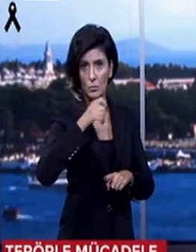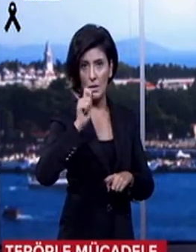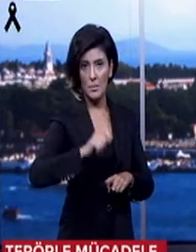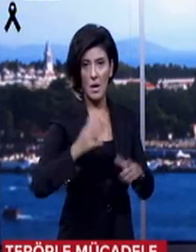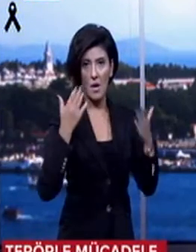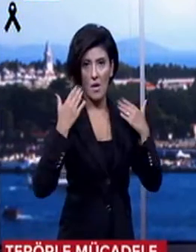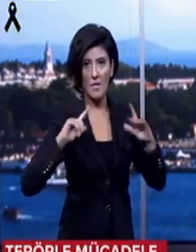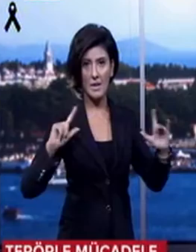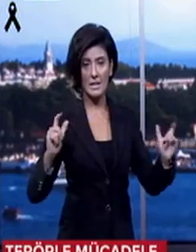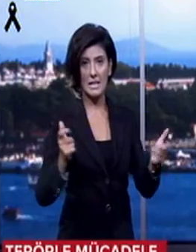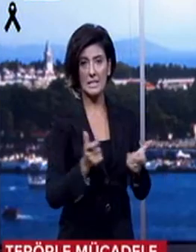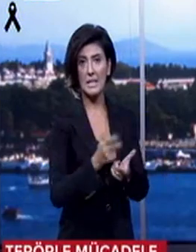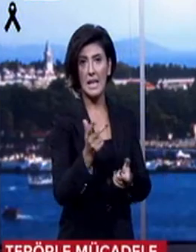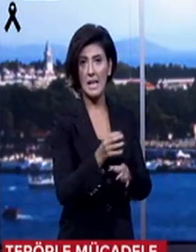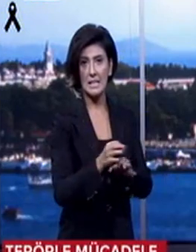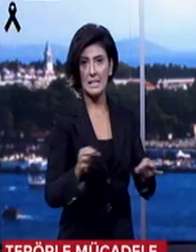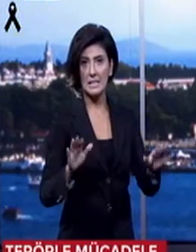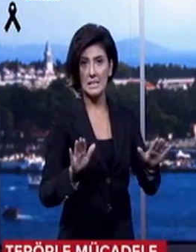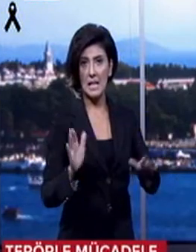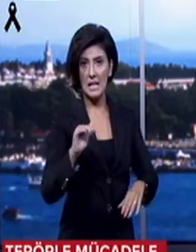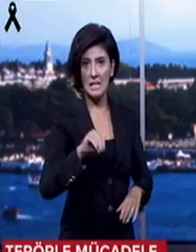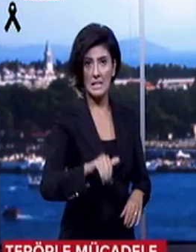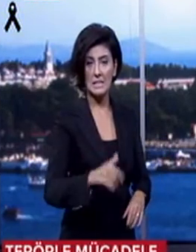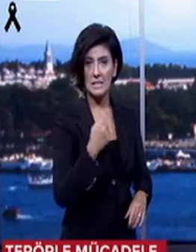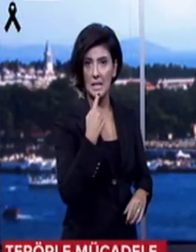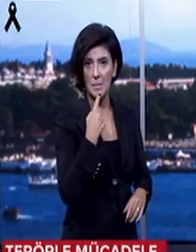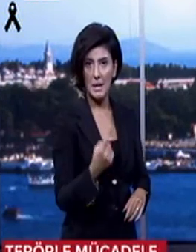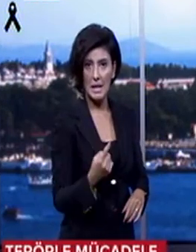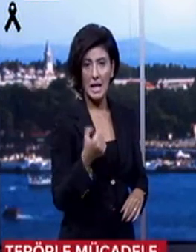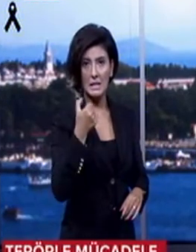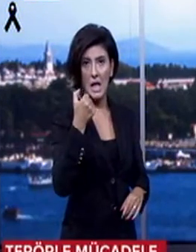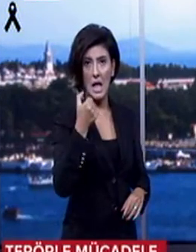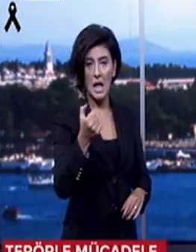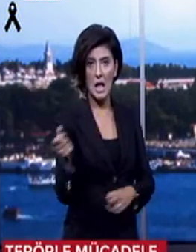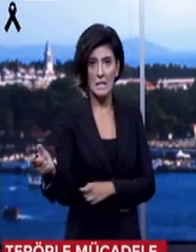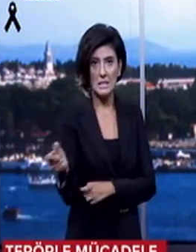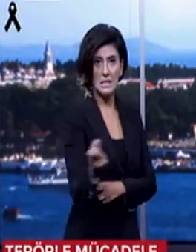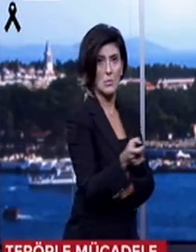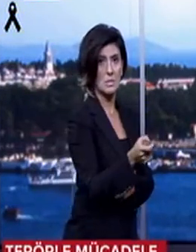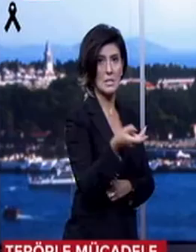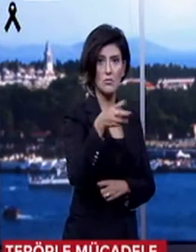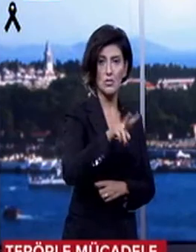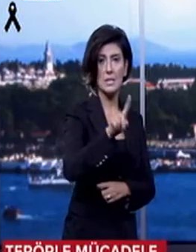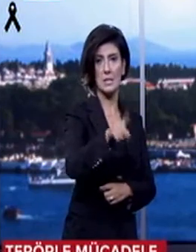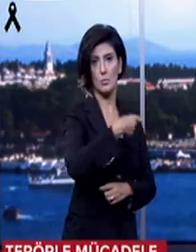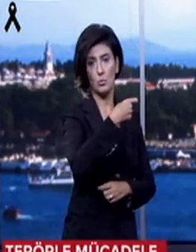düzenlenen hava harekatında etkisiz hale getirildikleri belirlenen 6 teröristin cesedi